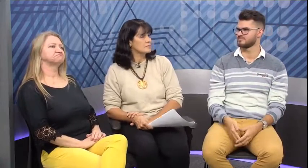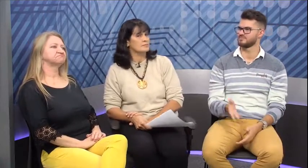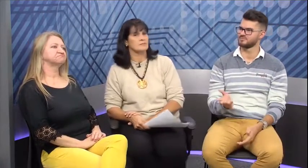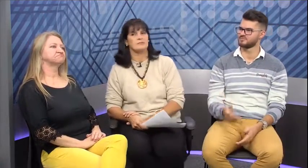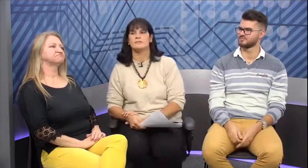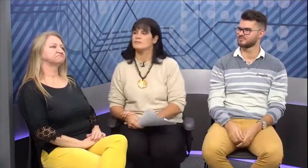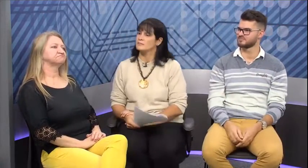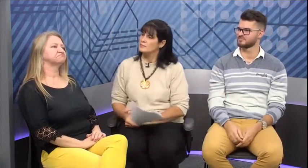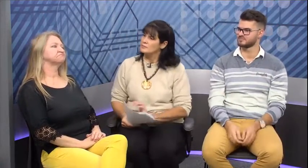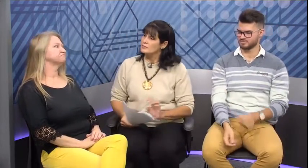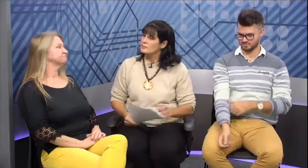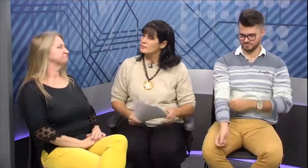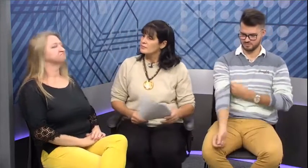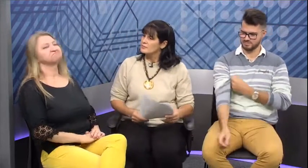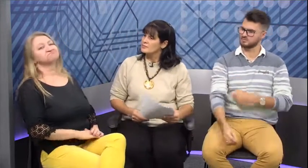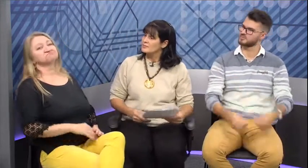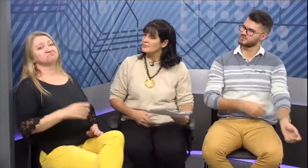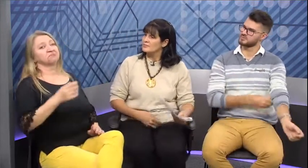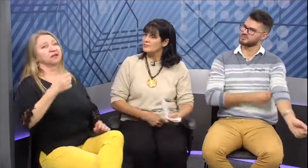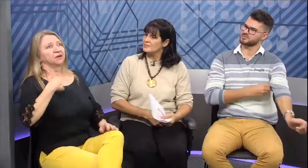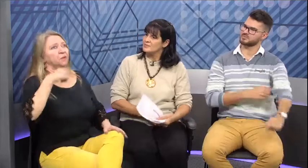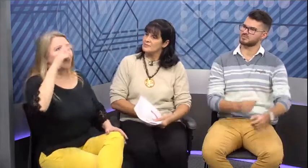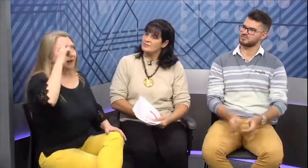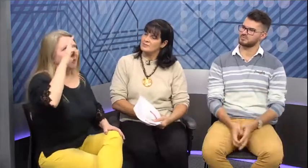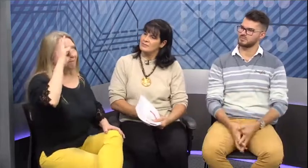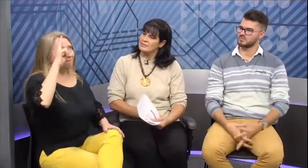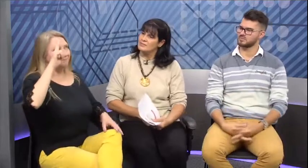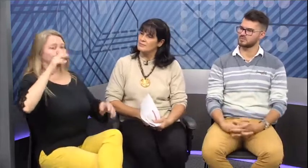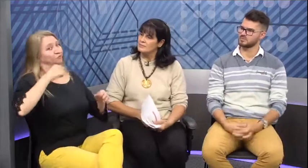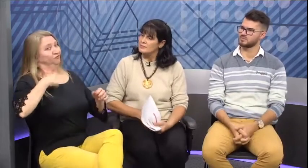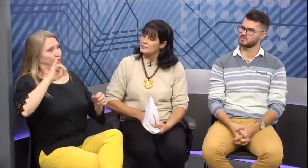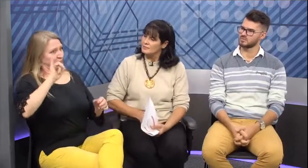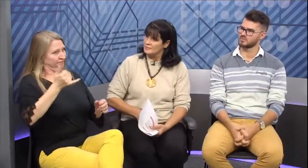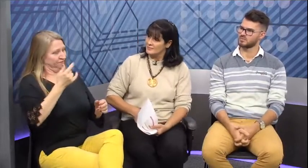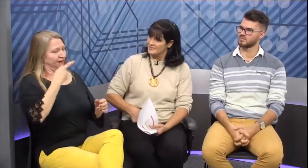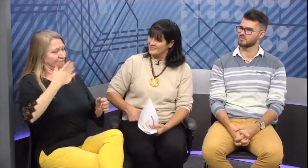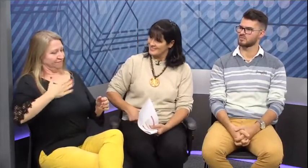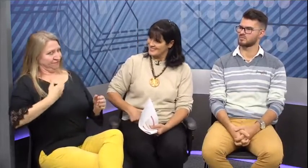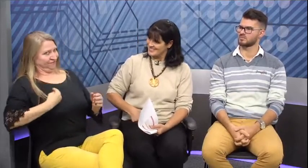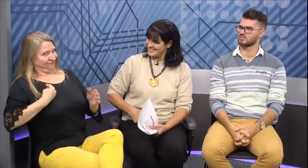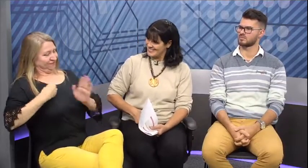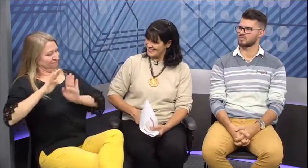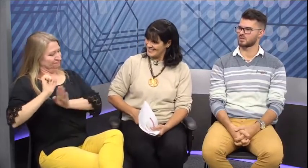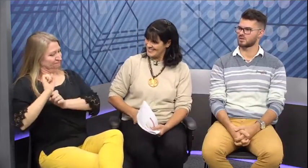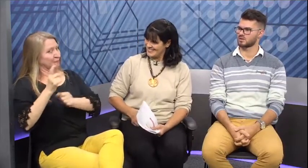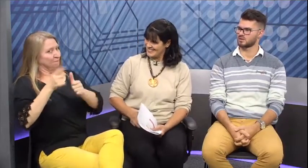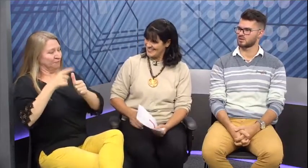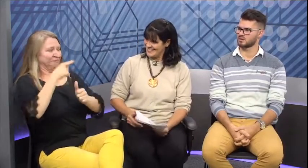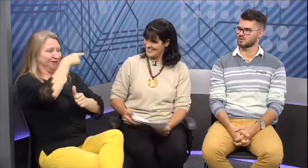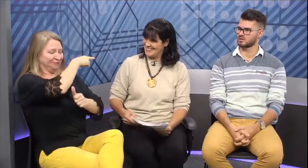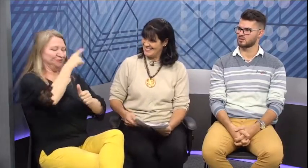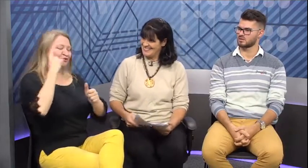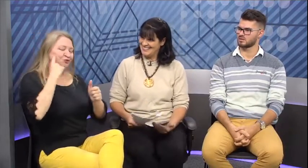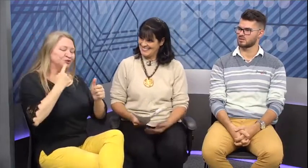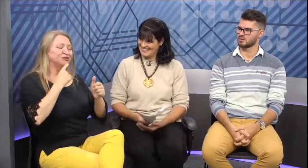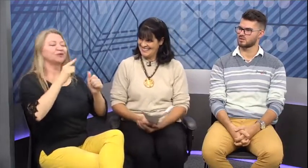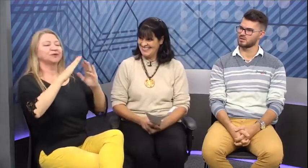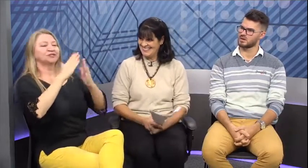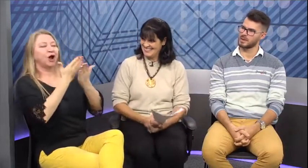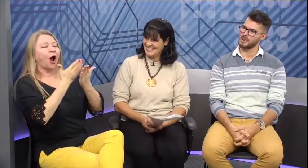constante. Bom, primeiro eu vou responder,